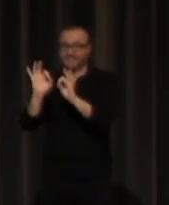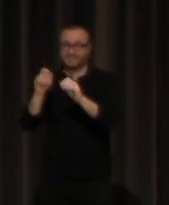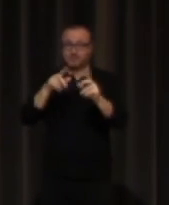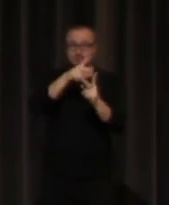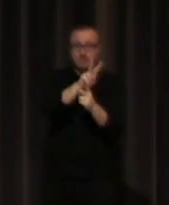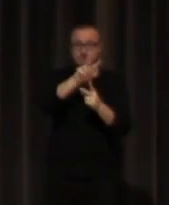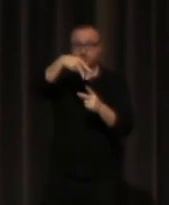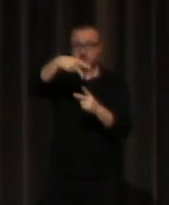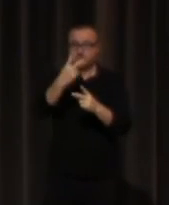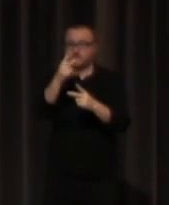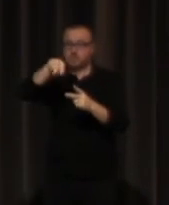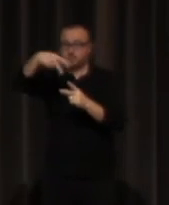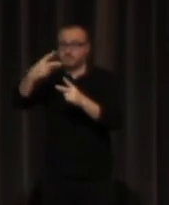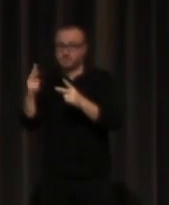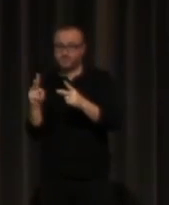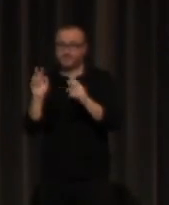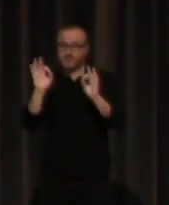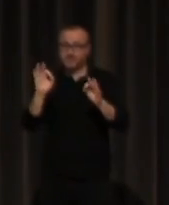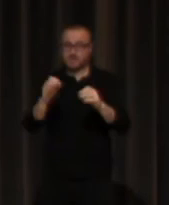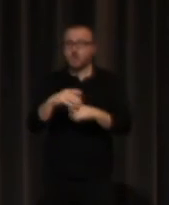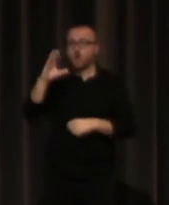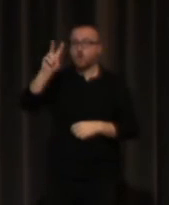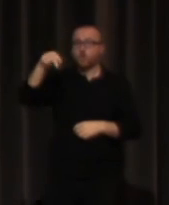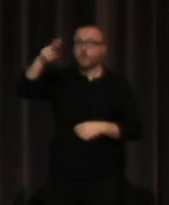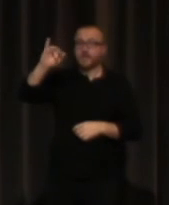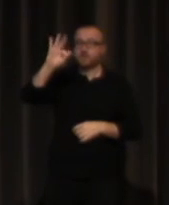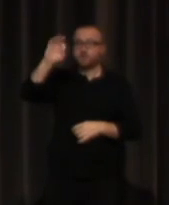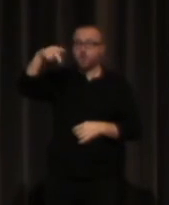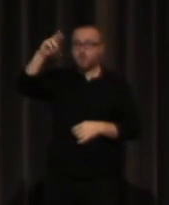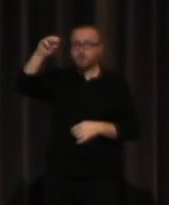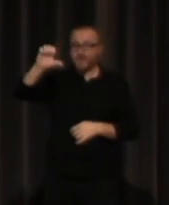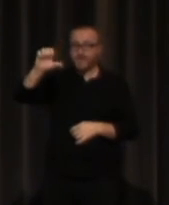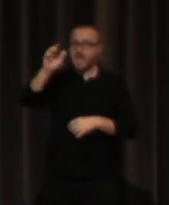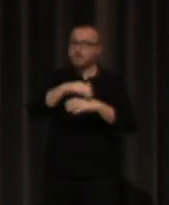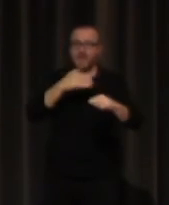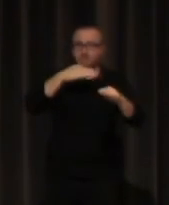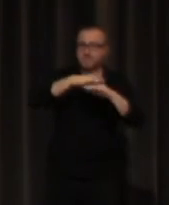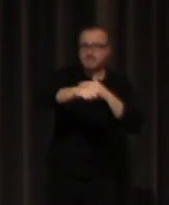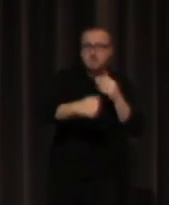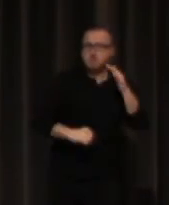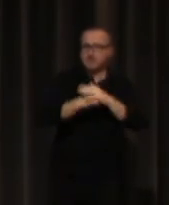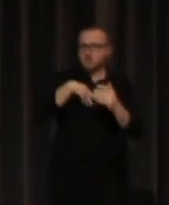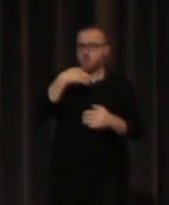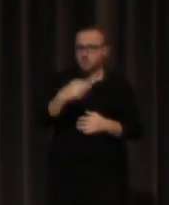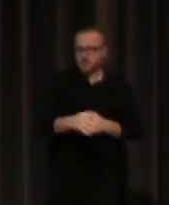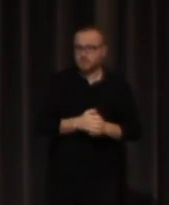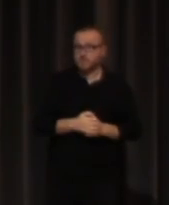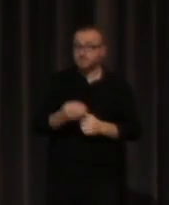a una, perquè durin com més temps millor. I aquí ve aquest gest vulgar,